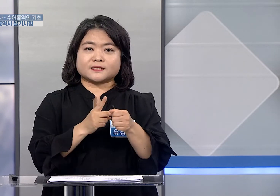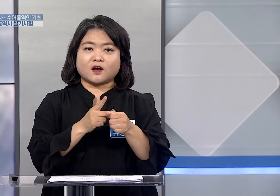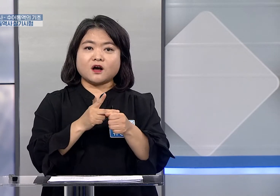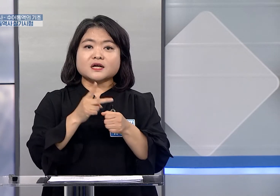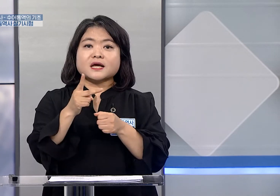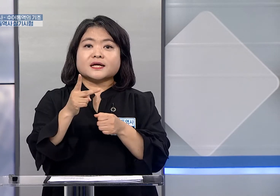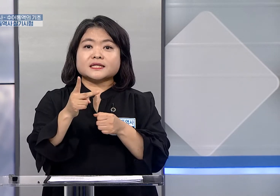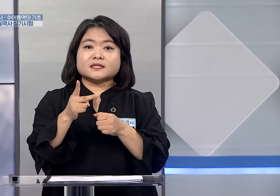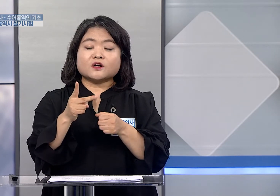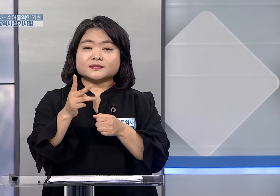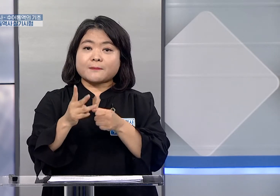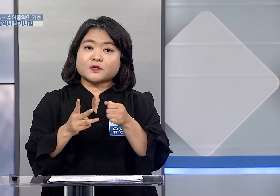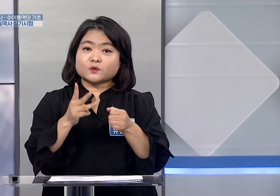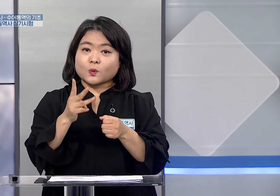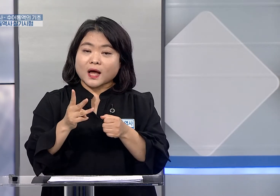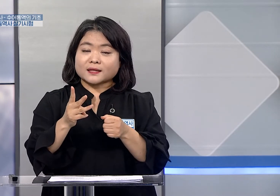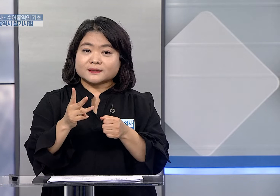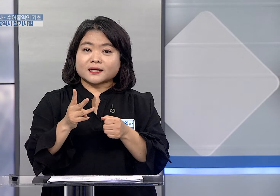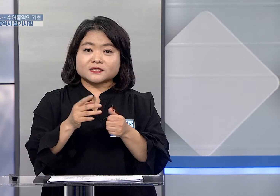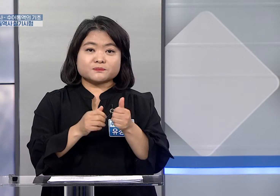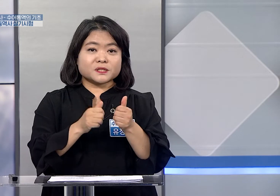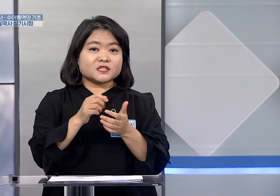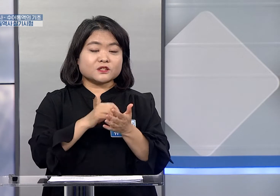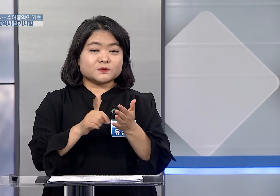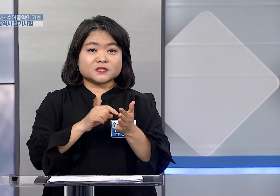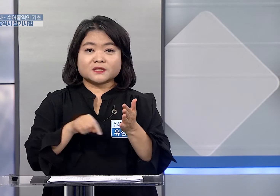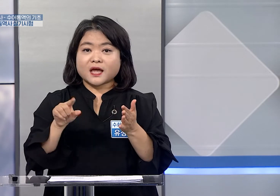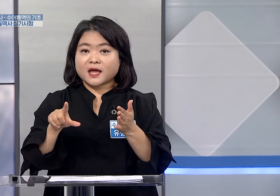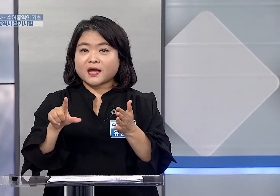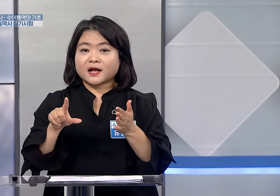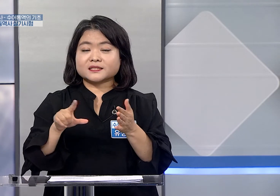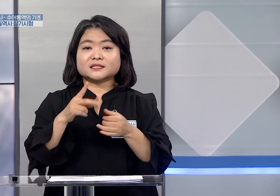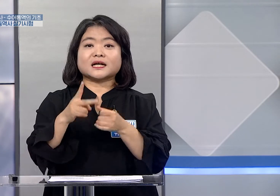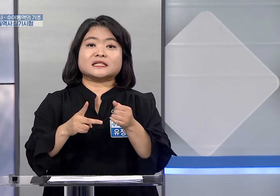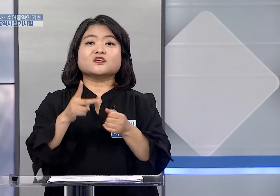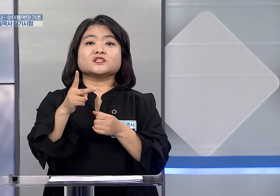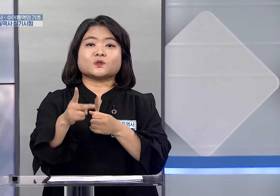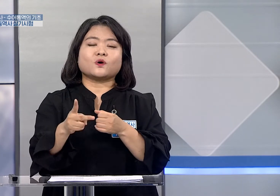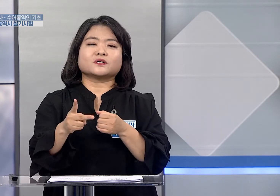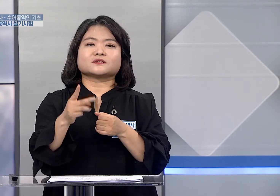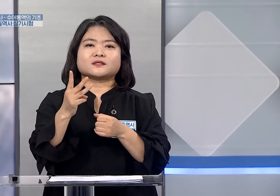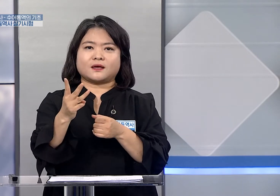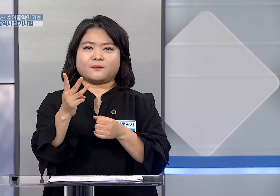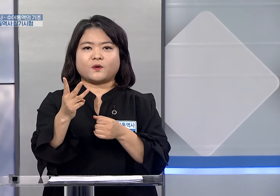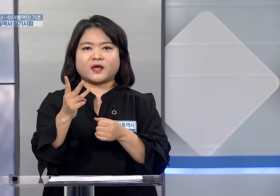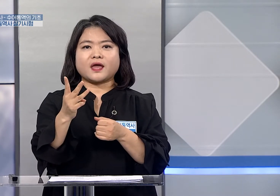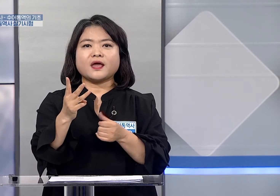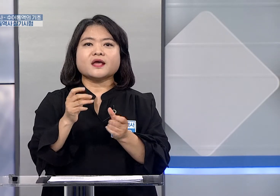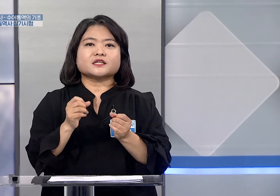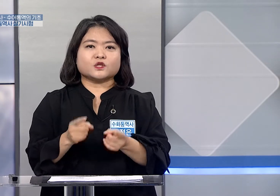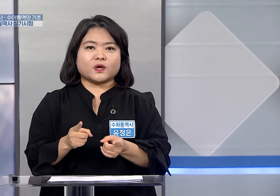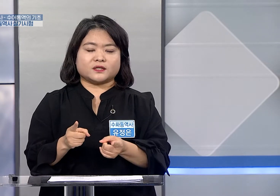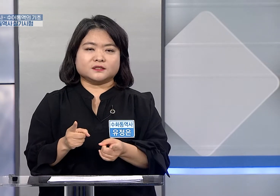해서 2년, 3년 동안 이렇게 필기시험 치는 해가 있으니까 2년이죠. 그래서 3번의 기회가